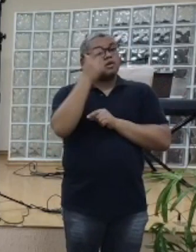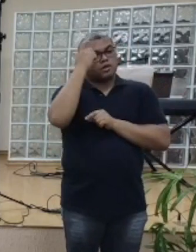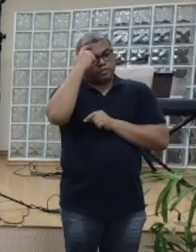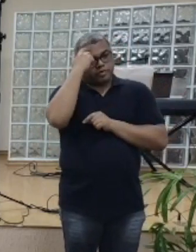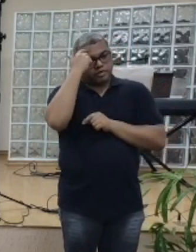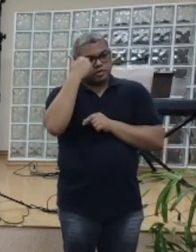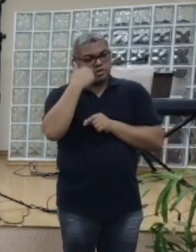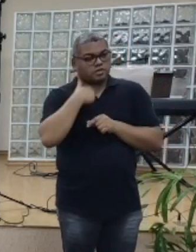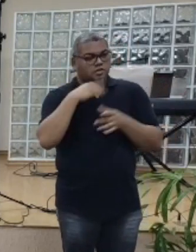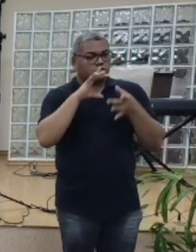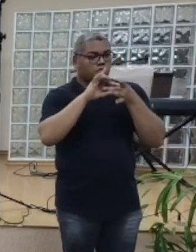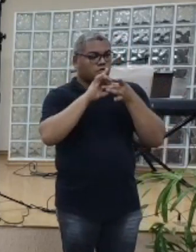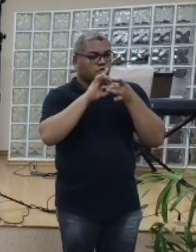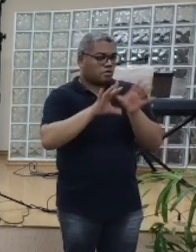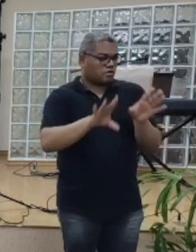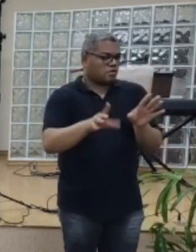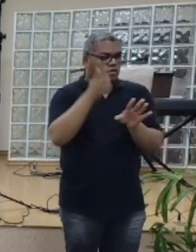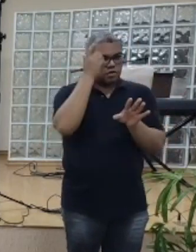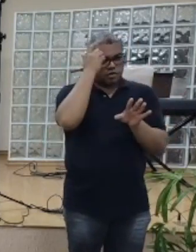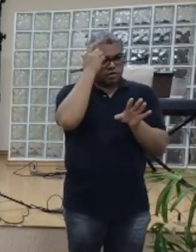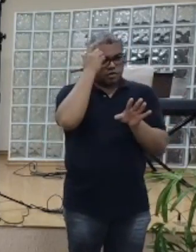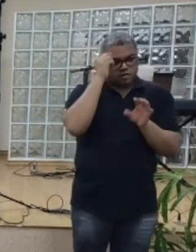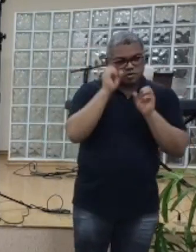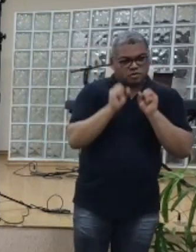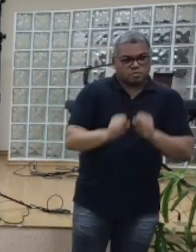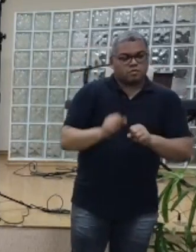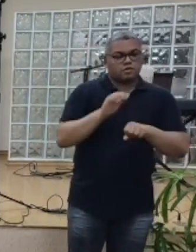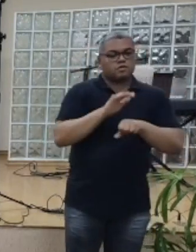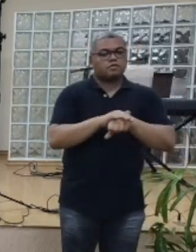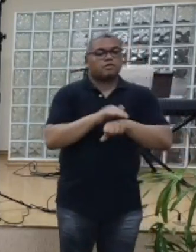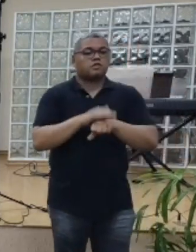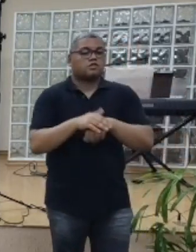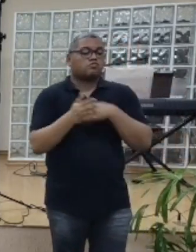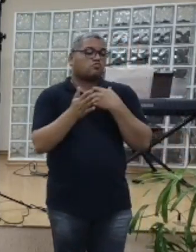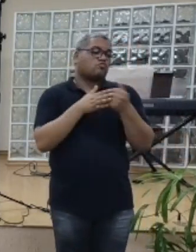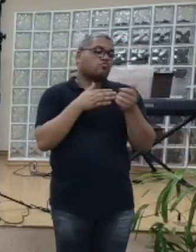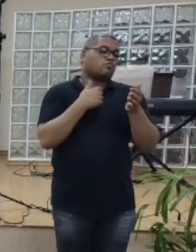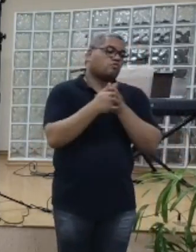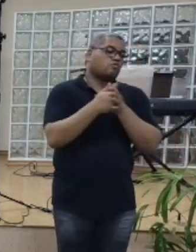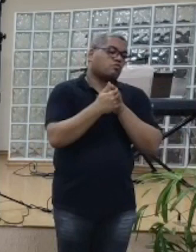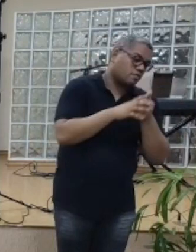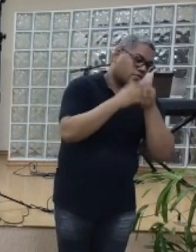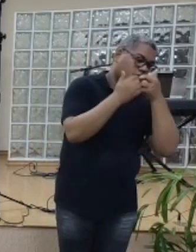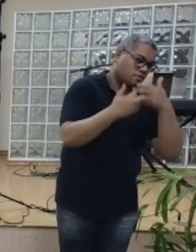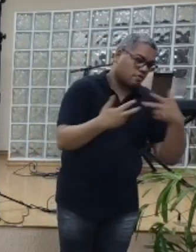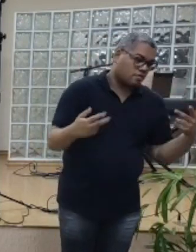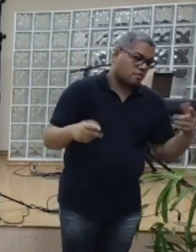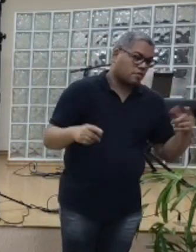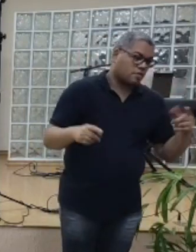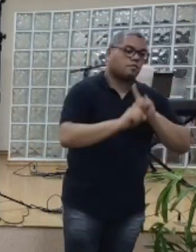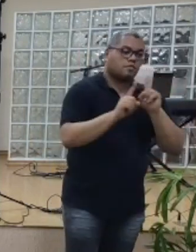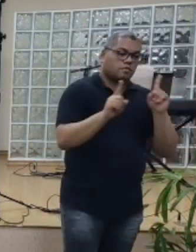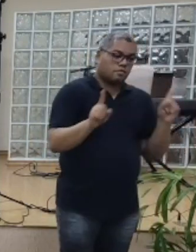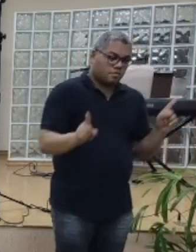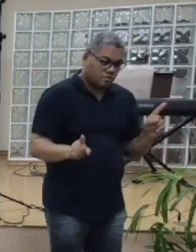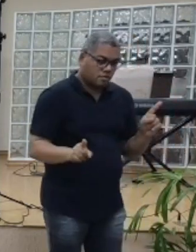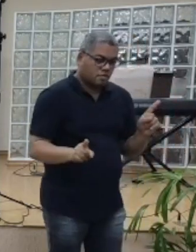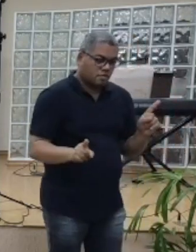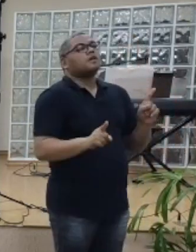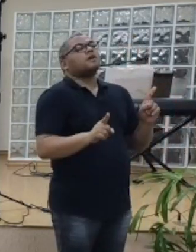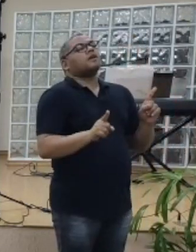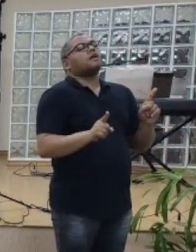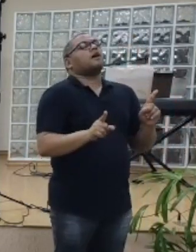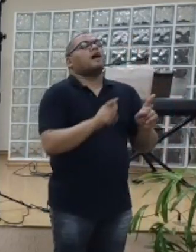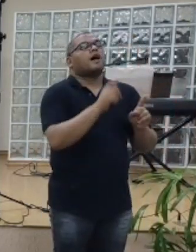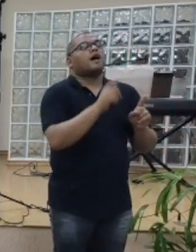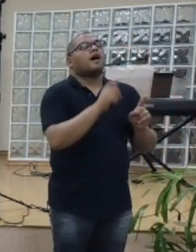posso fazer o que eu quero. Só que durante todo o tempo da carta, apesar de Paulo falar de